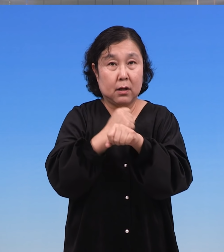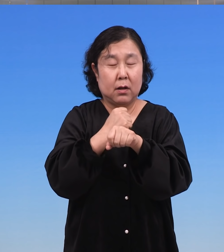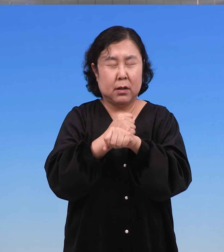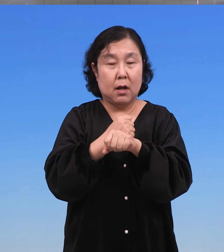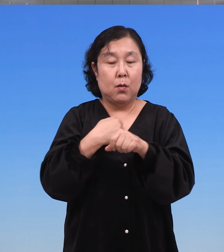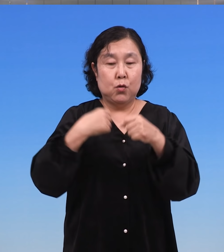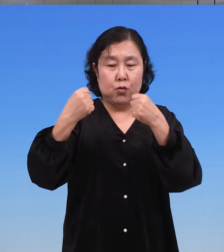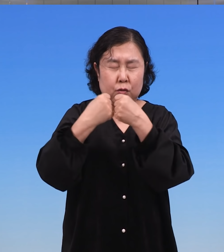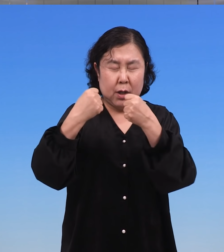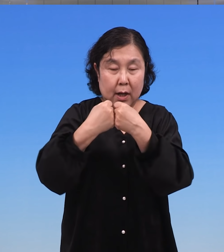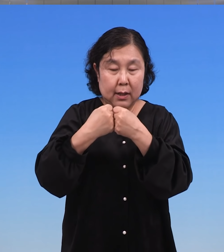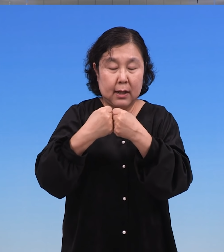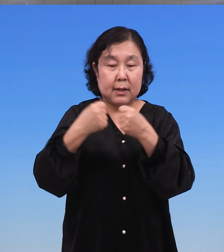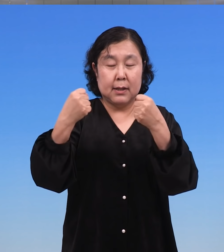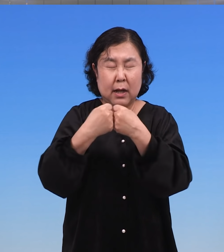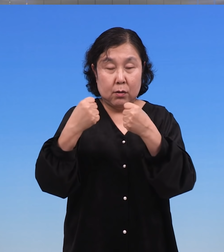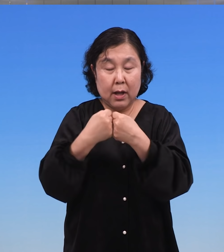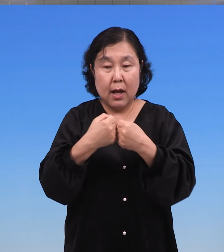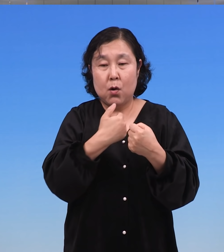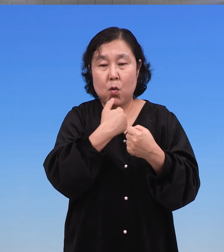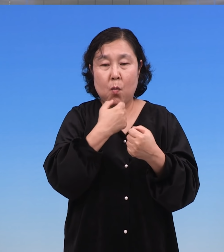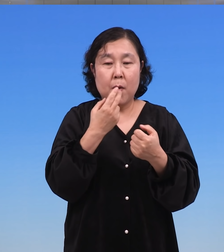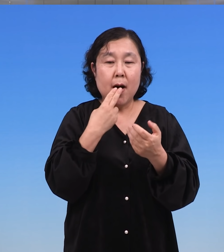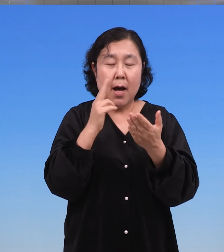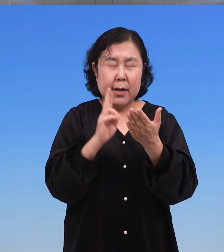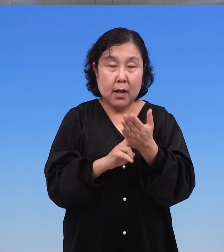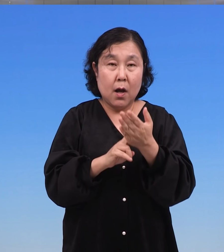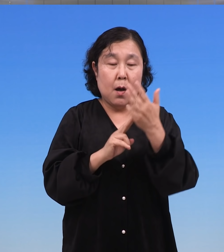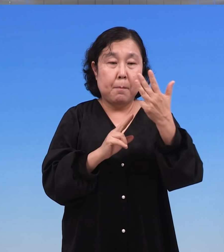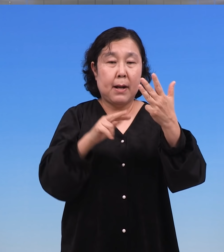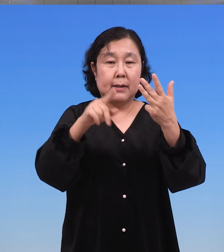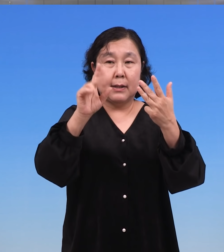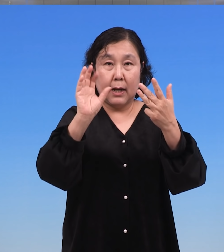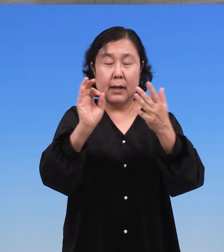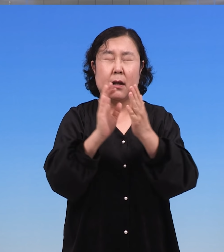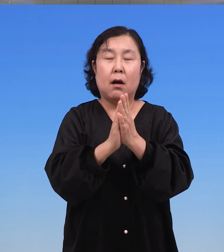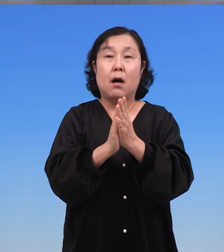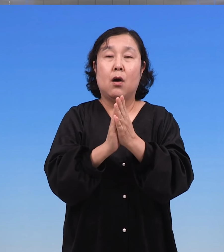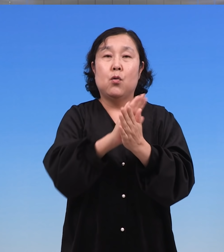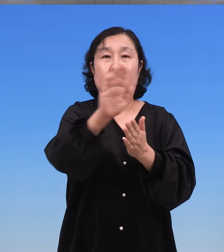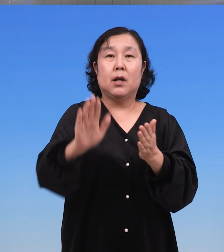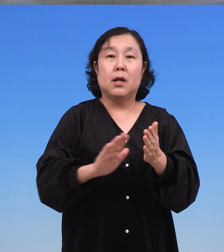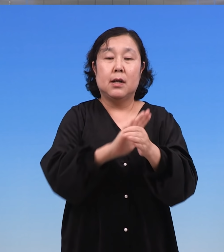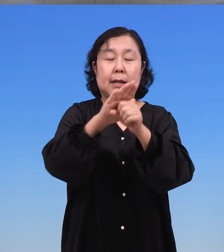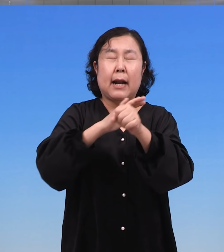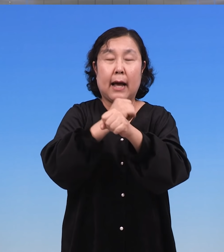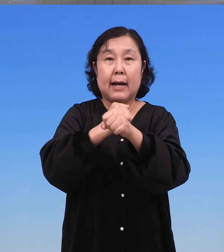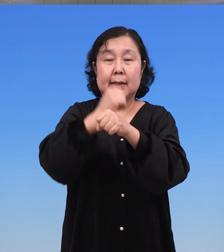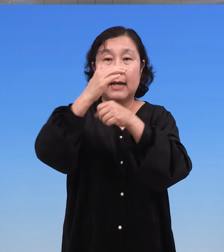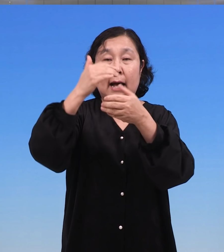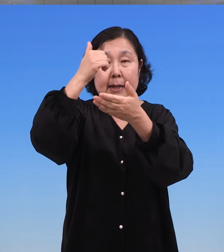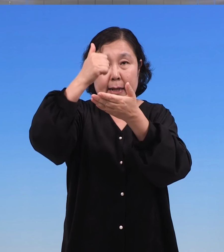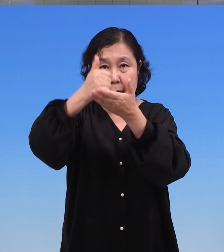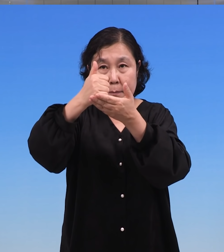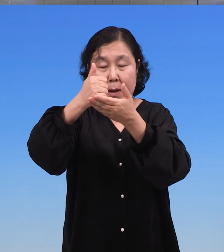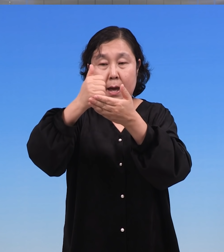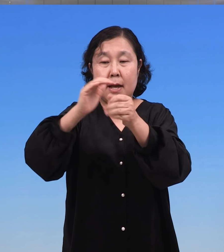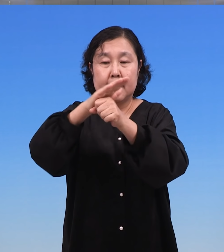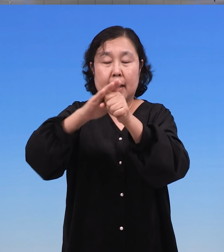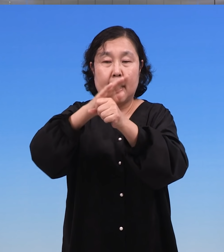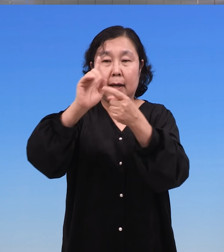아닙니까? 투쟁하되 싸우되 로마서 8장에서의 그 우리를 사랑하시는 하나님의 예수 그리스도의 그 사랑에